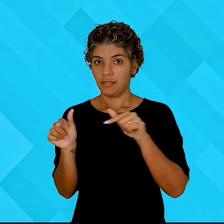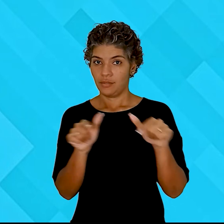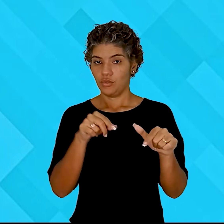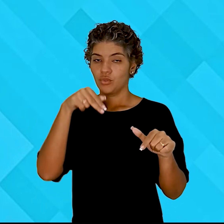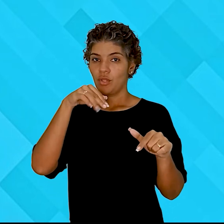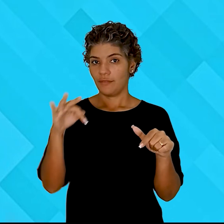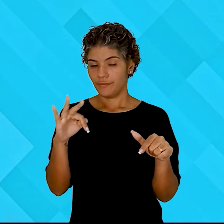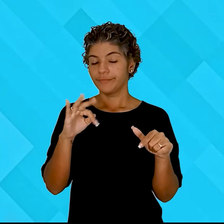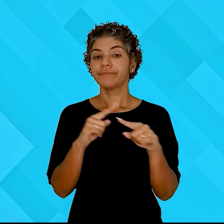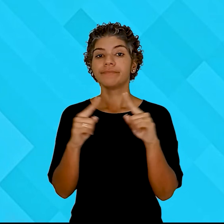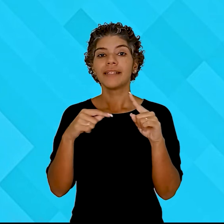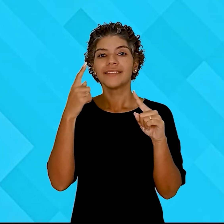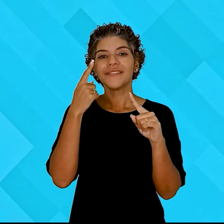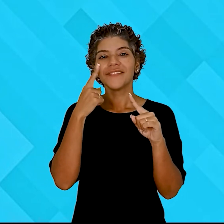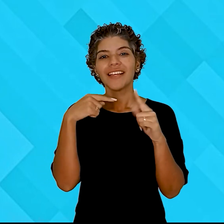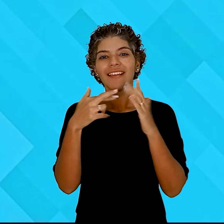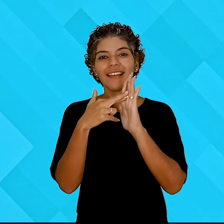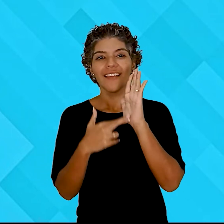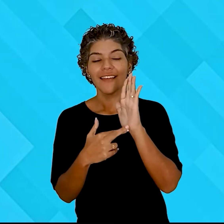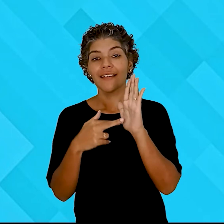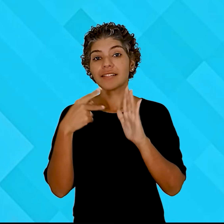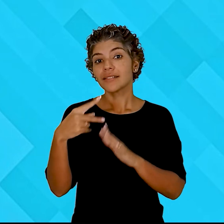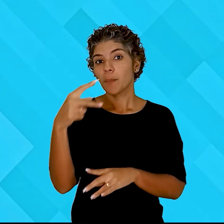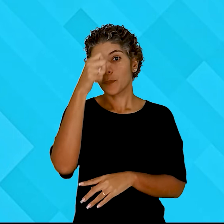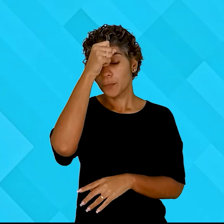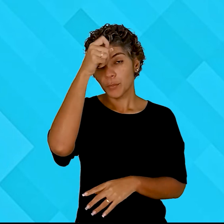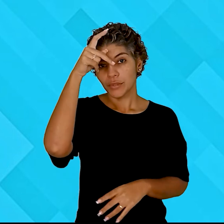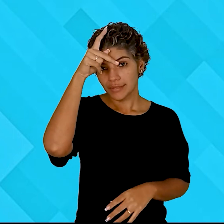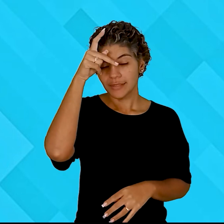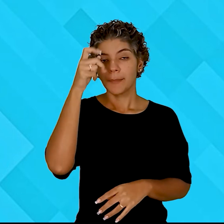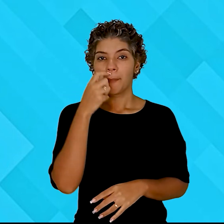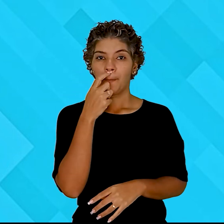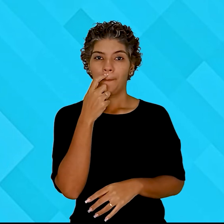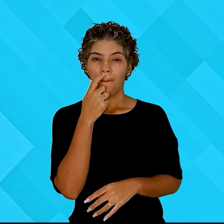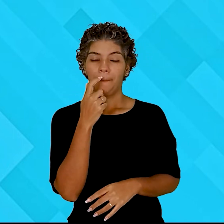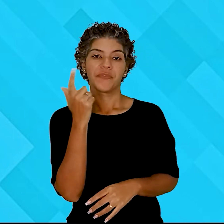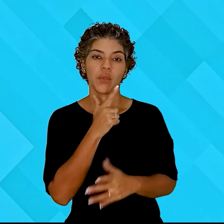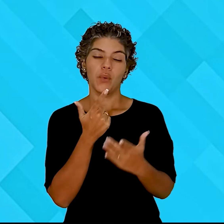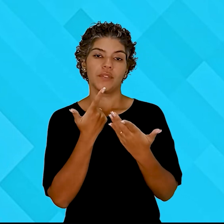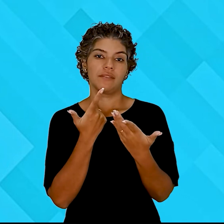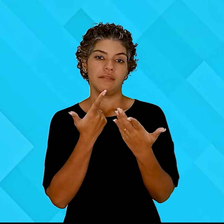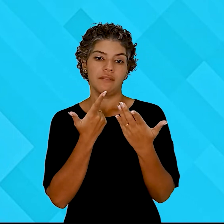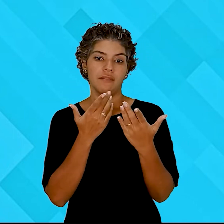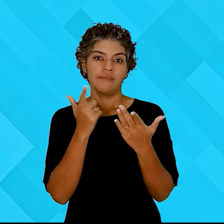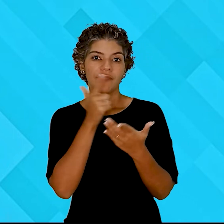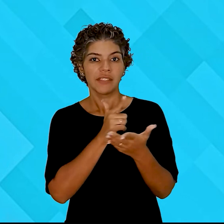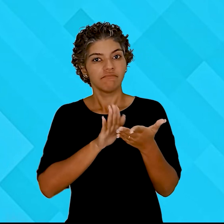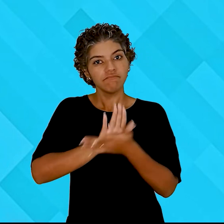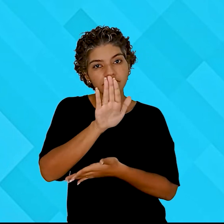você precisa consultar o registro municipal da sua empresa para executar essa emissão de notas fiscais.